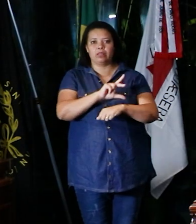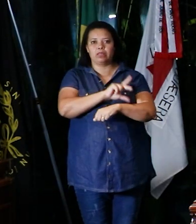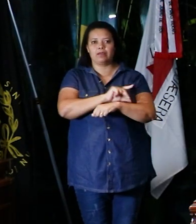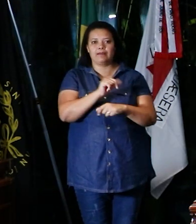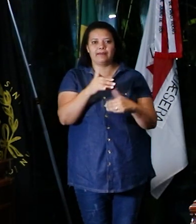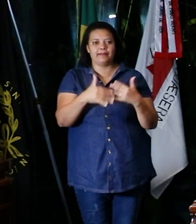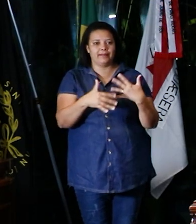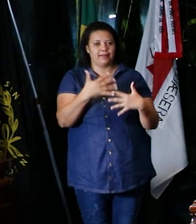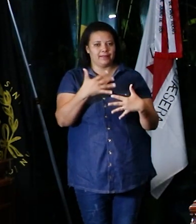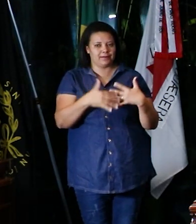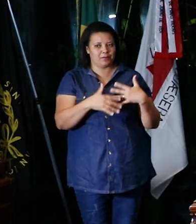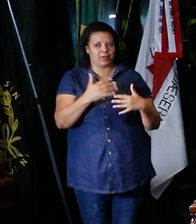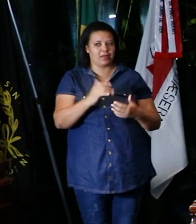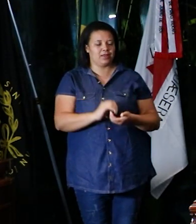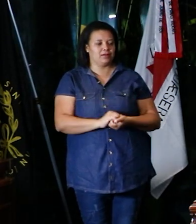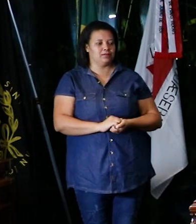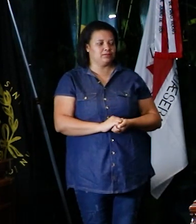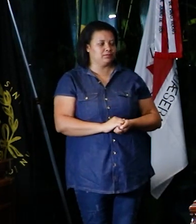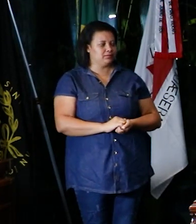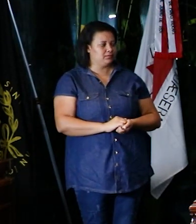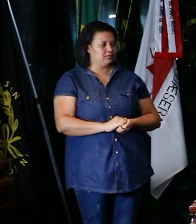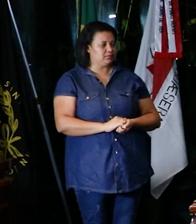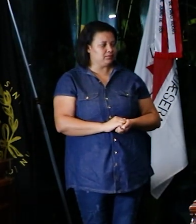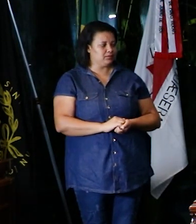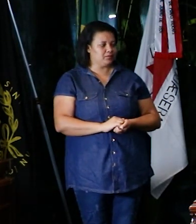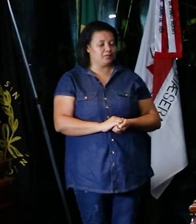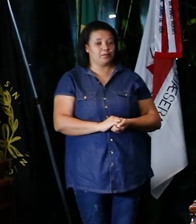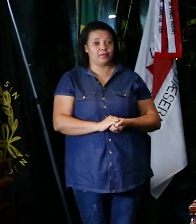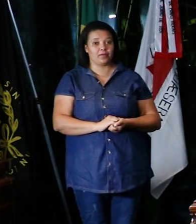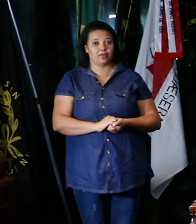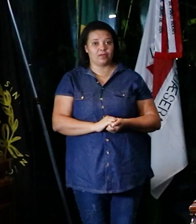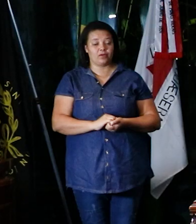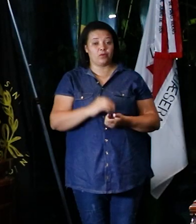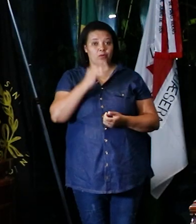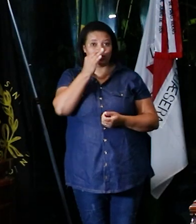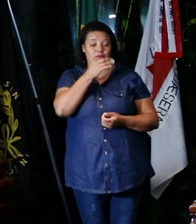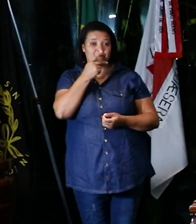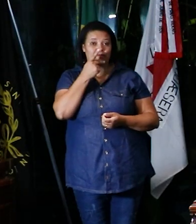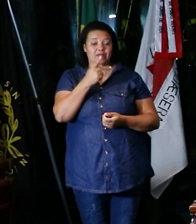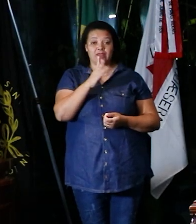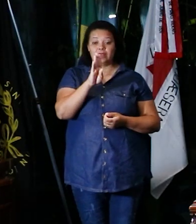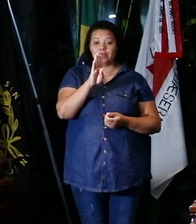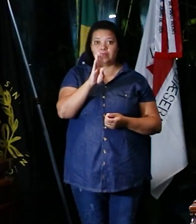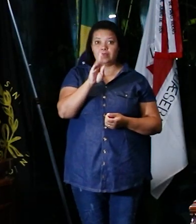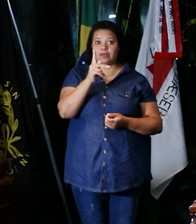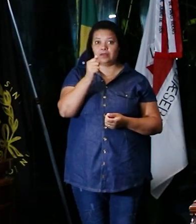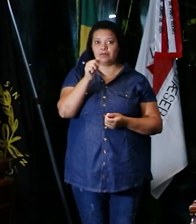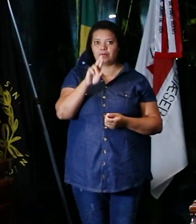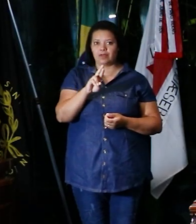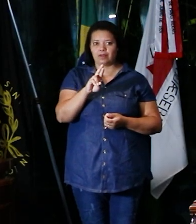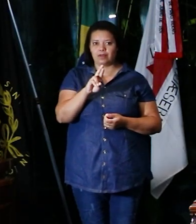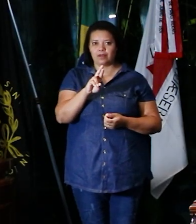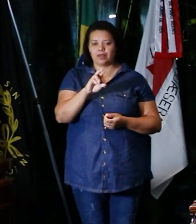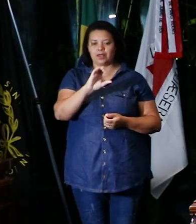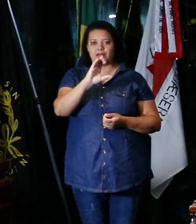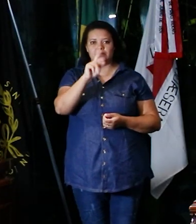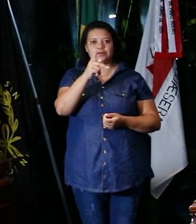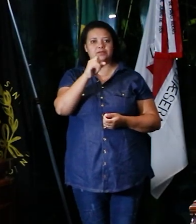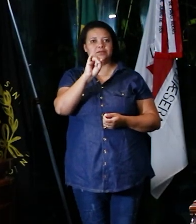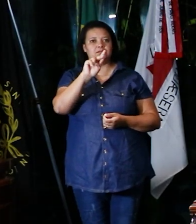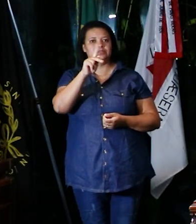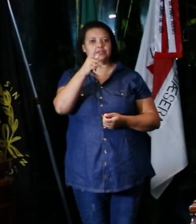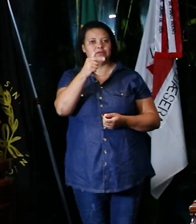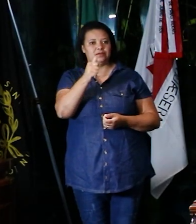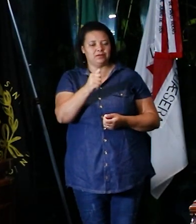Mas, de música, ele fala em Bach, Chiquinha Gonzaga, Carlos